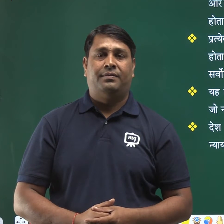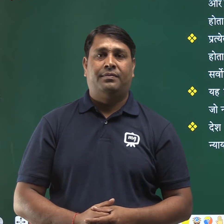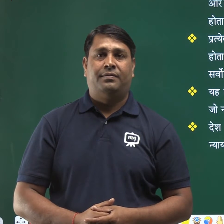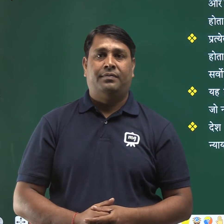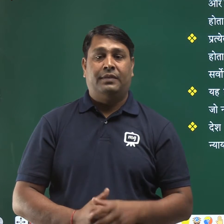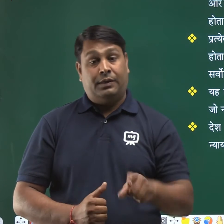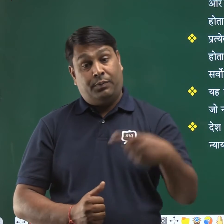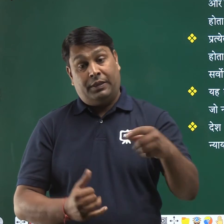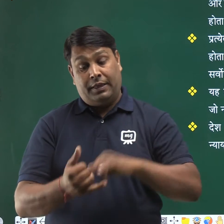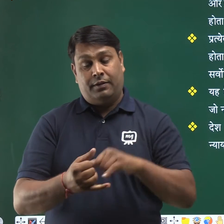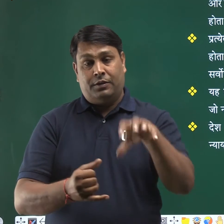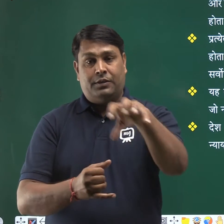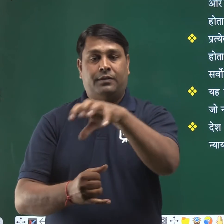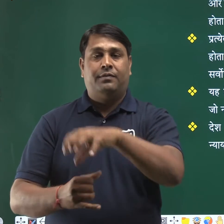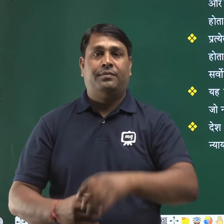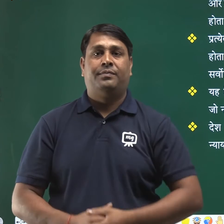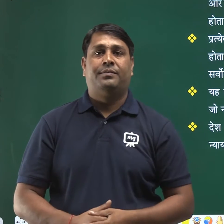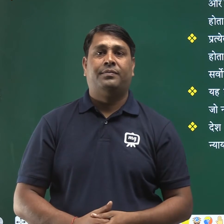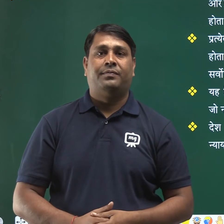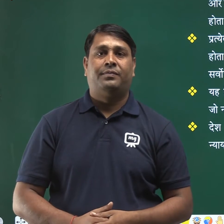प्रत्येक राज्य